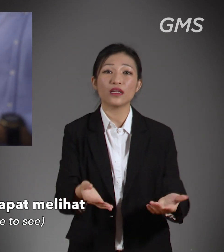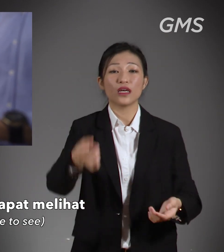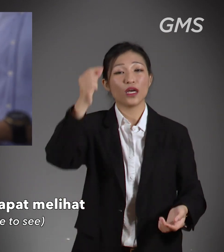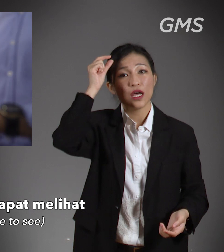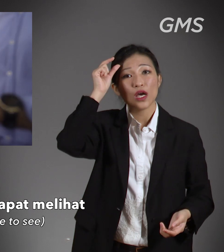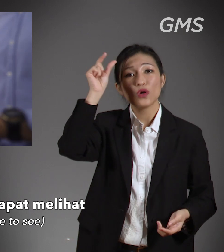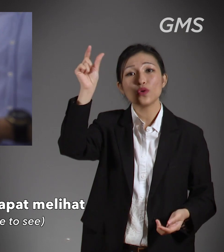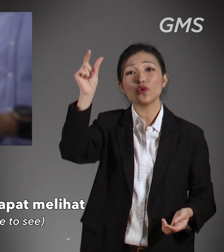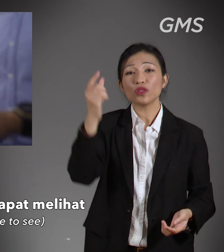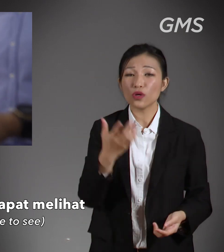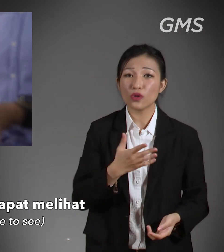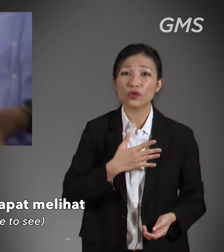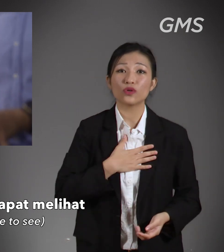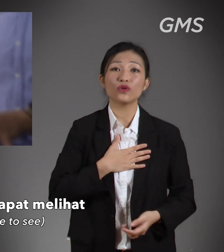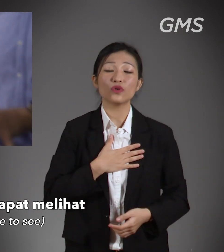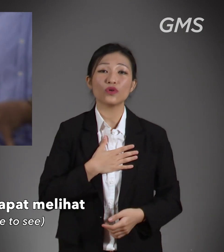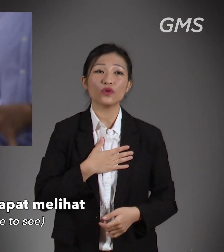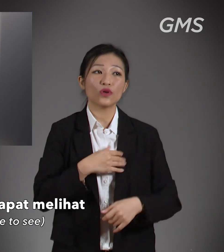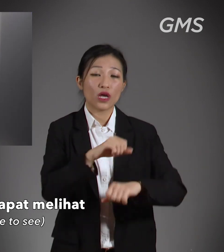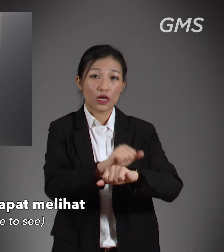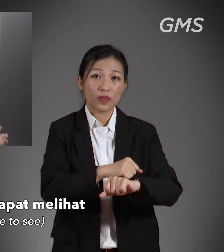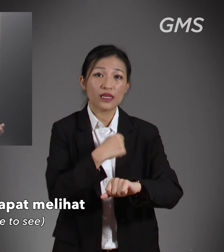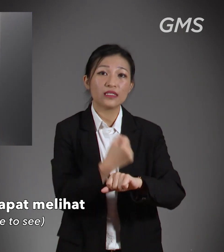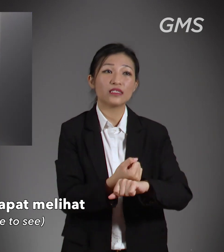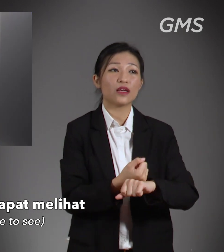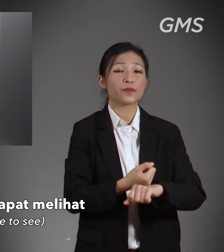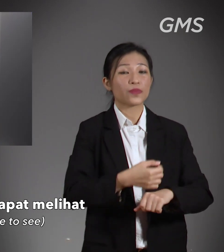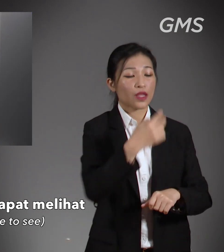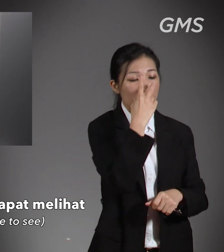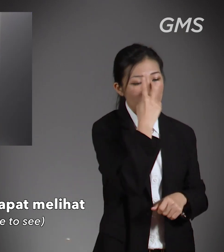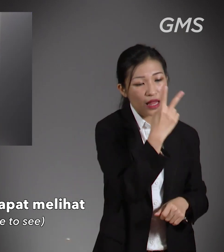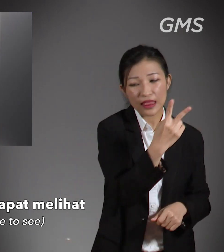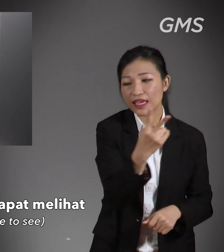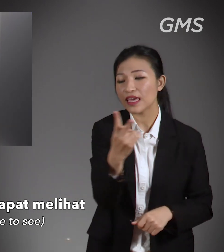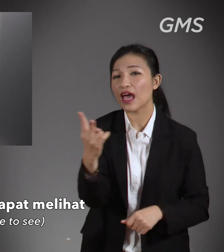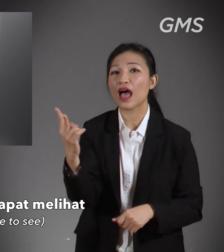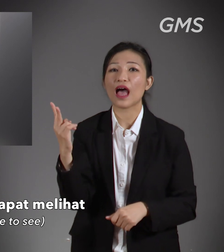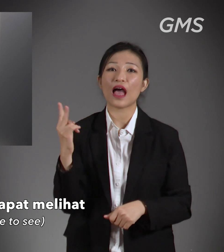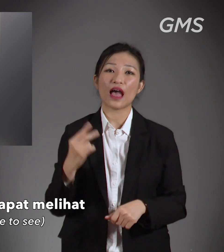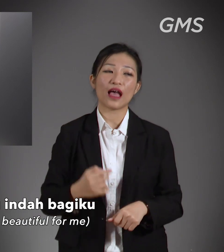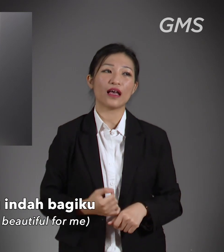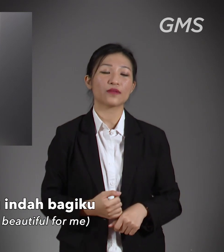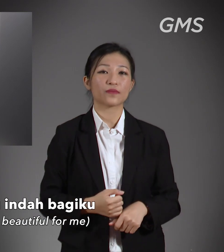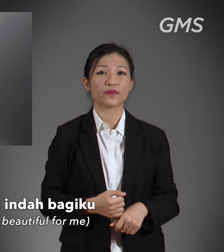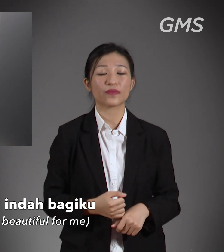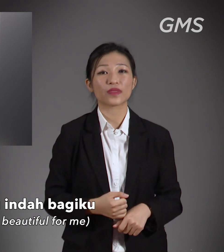berikan, untukku dapat melihat